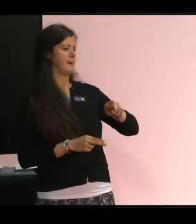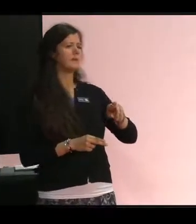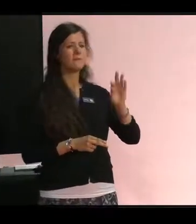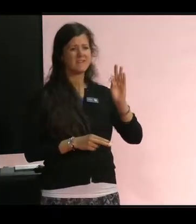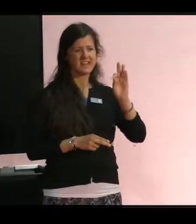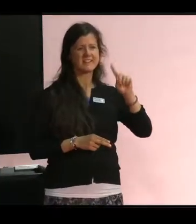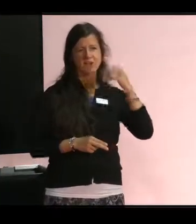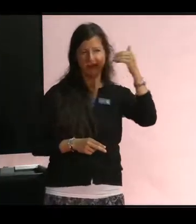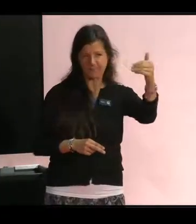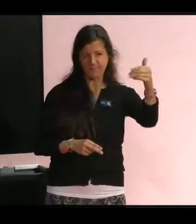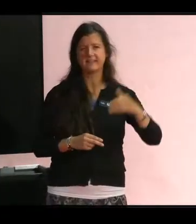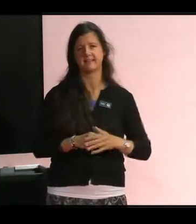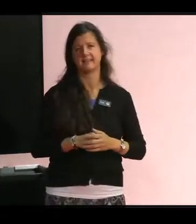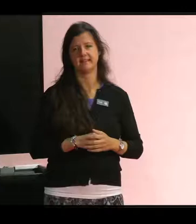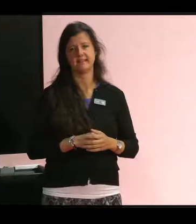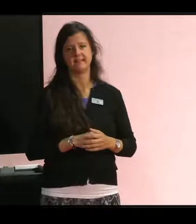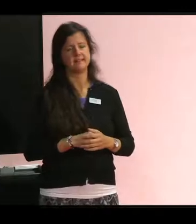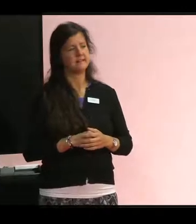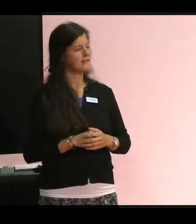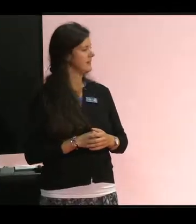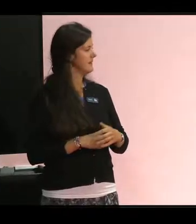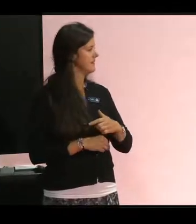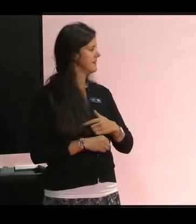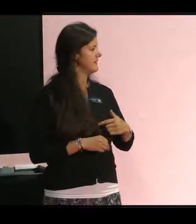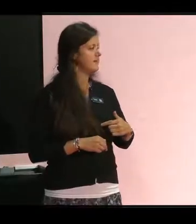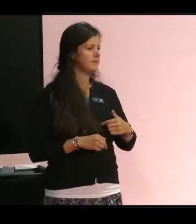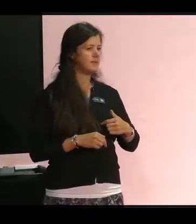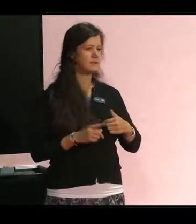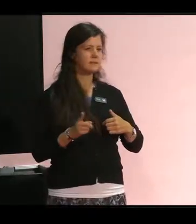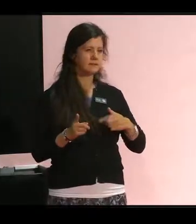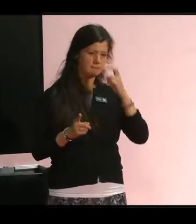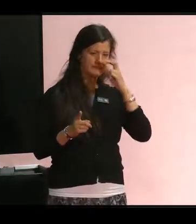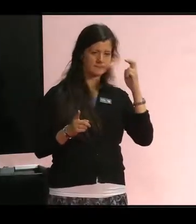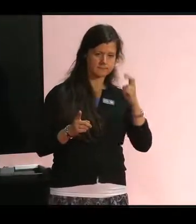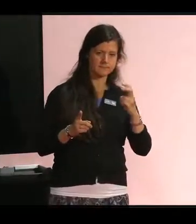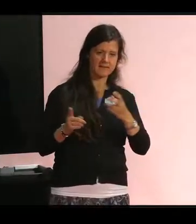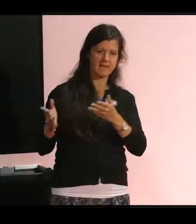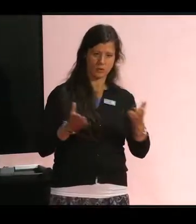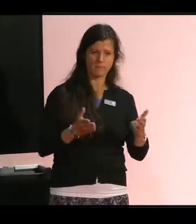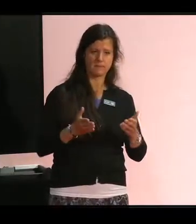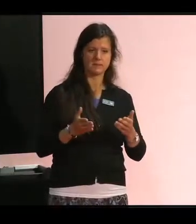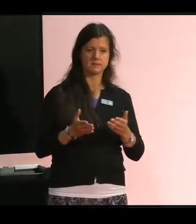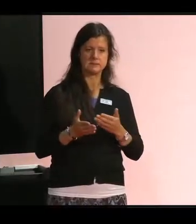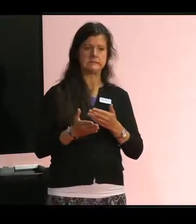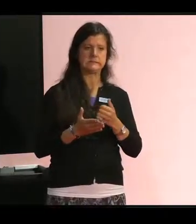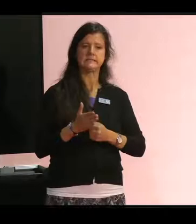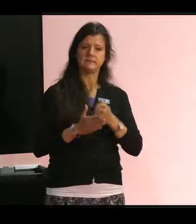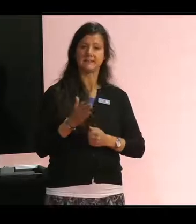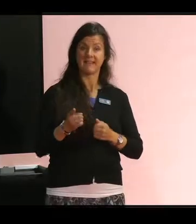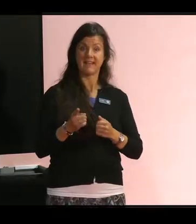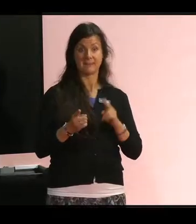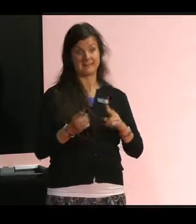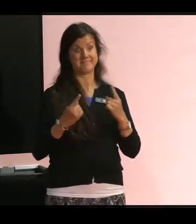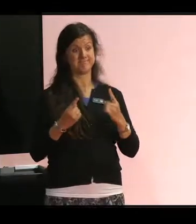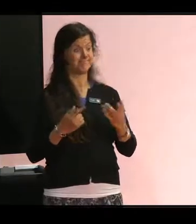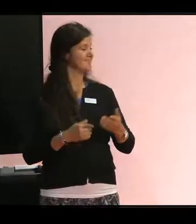så liksom det perspektivet välkomnas väldigt mycket. Och det är ju härligt.